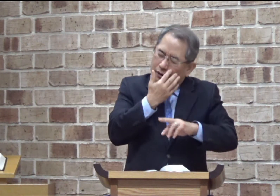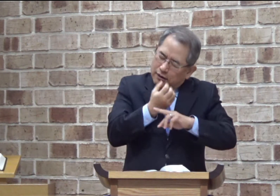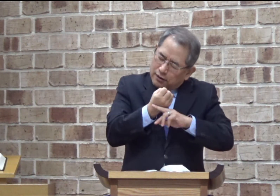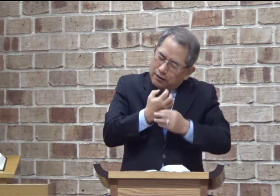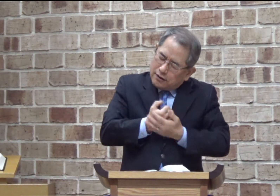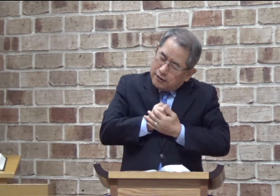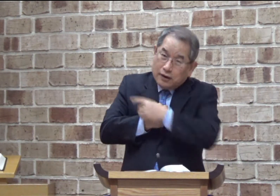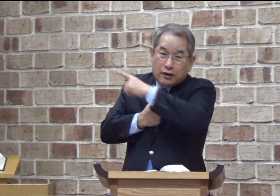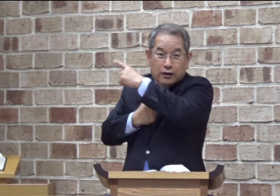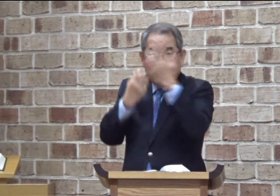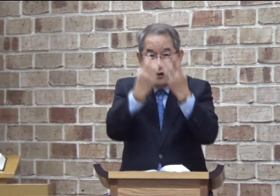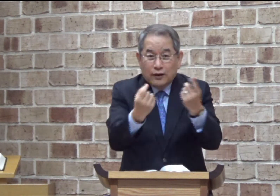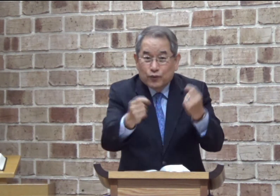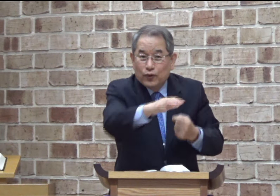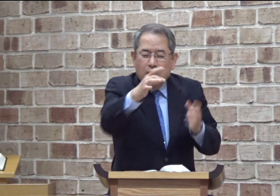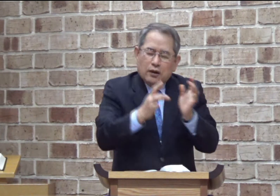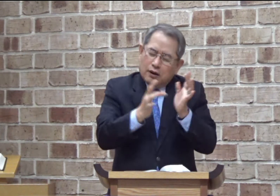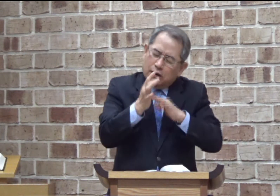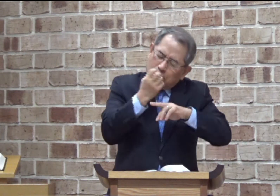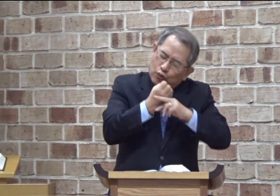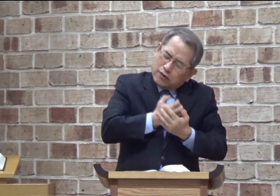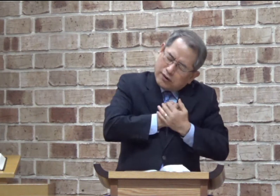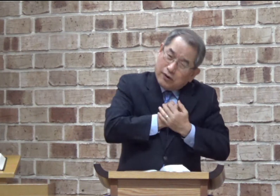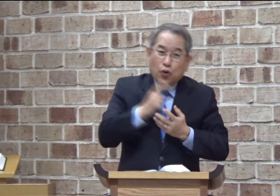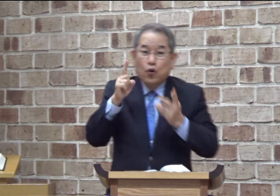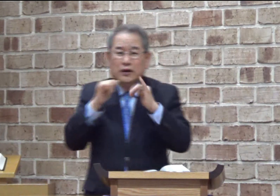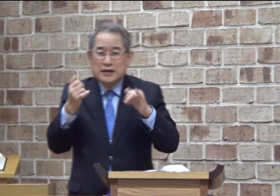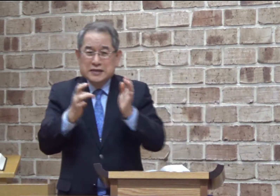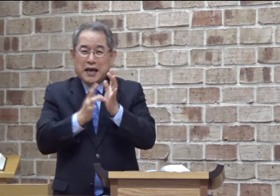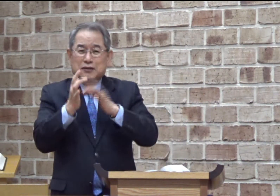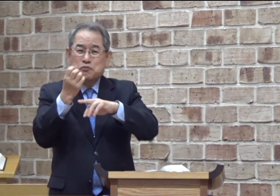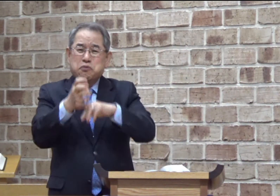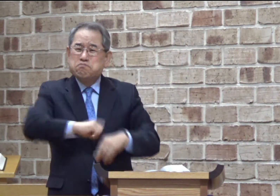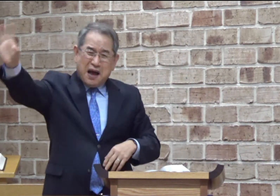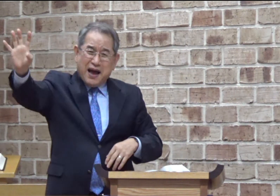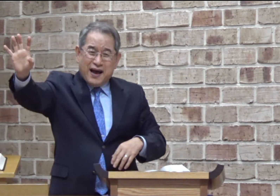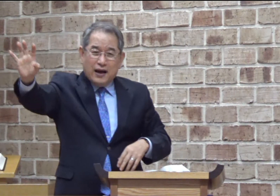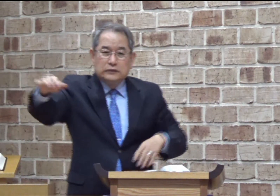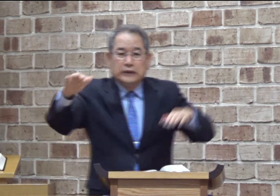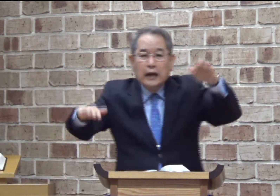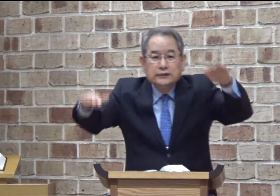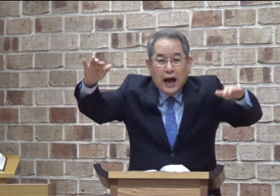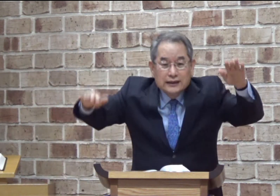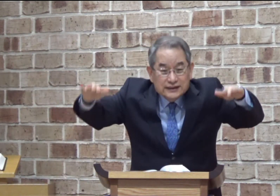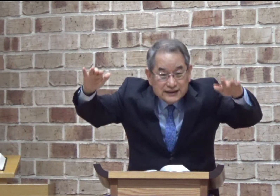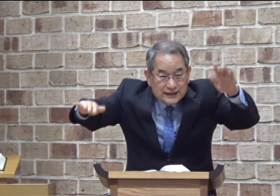예수님을 품은 것과 같습니다. 예수님을 필요 없다고 한 사람과 이것을 소중히 간직한 사람의 차이입니다.